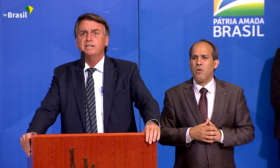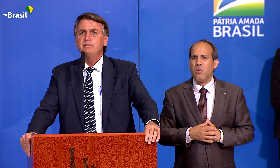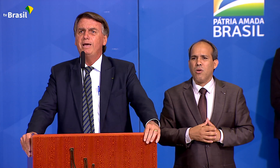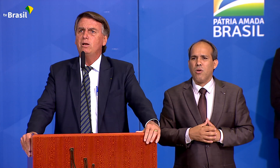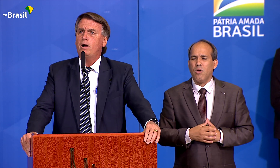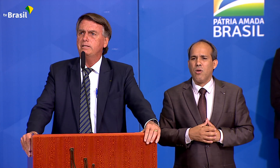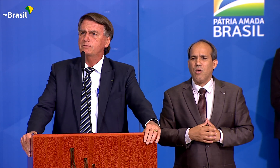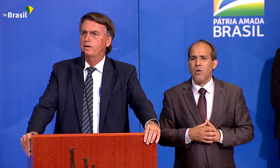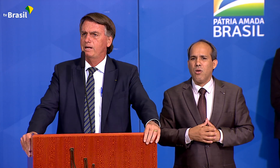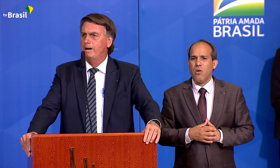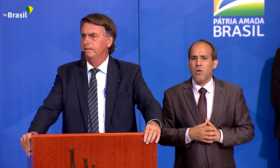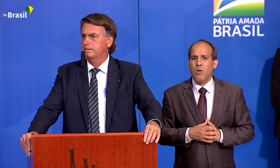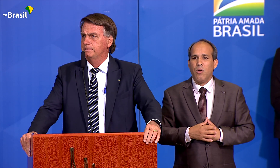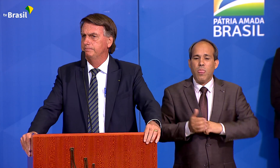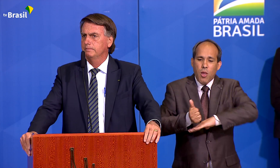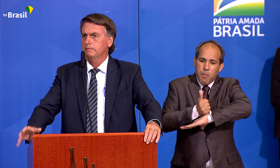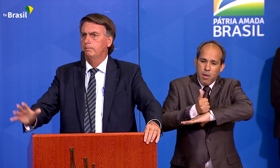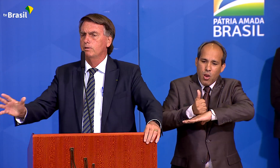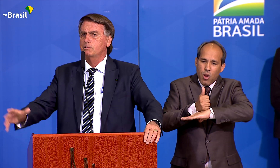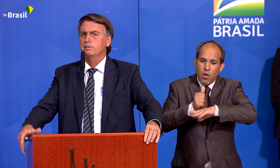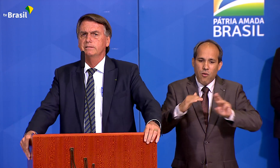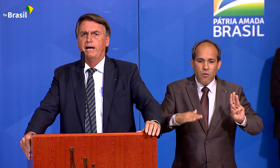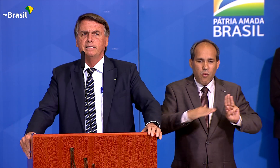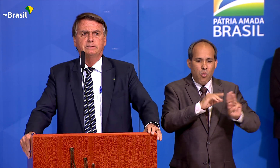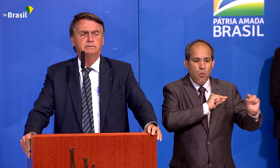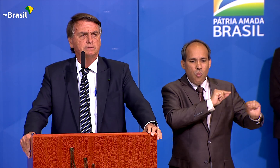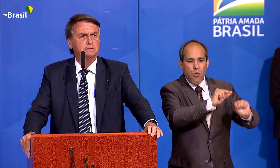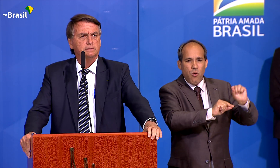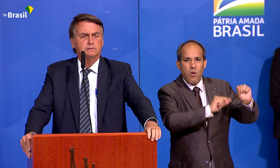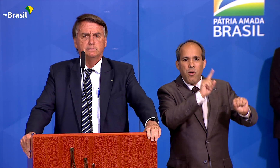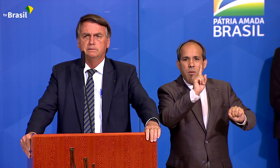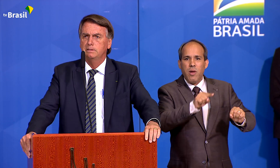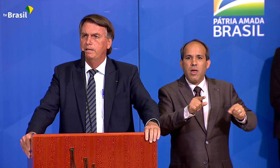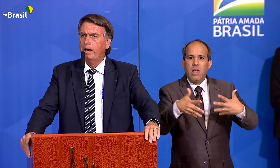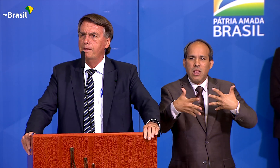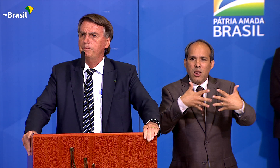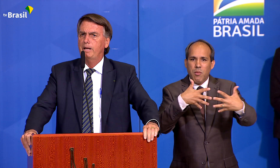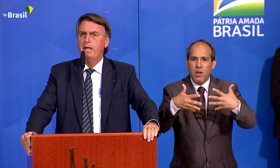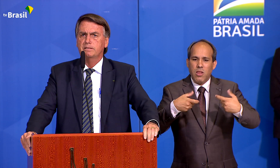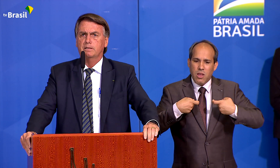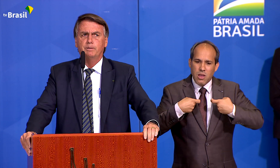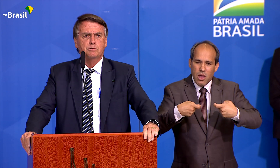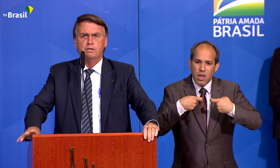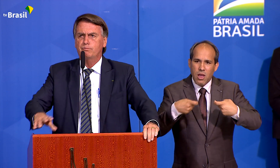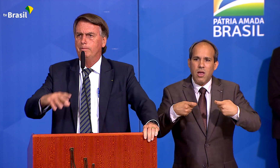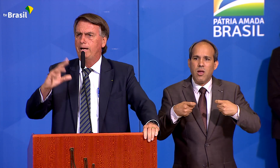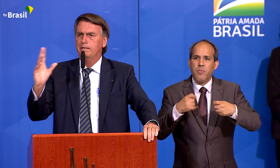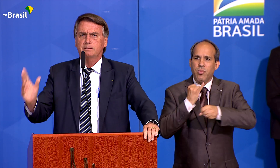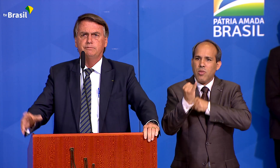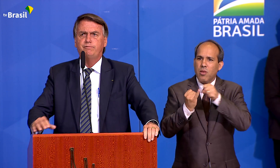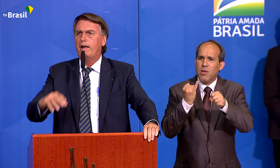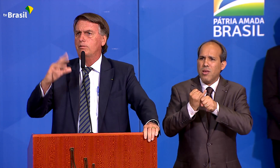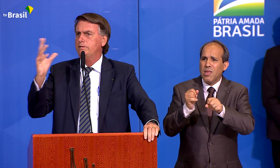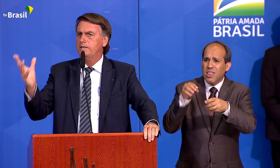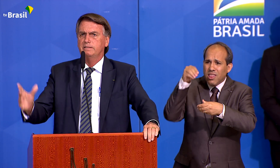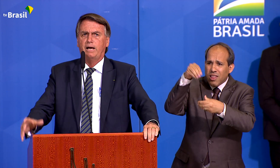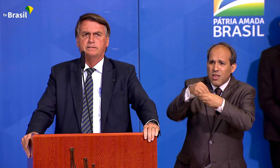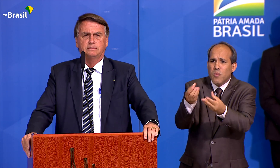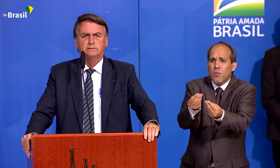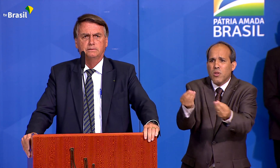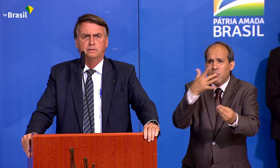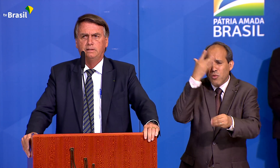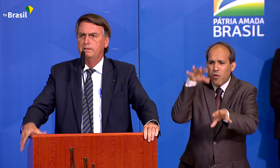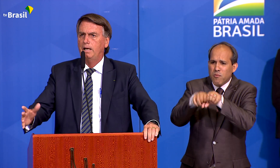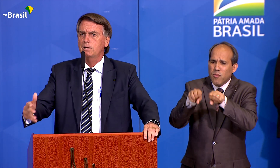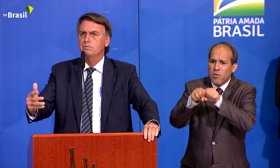e o que é de melhor das coisas uma unidade de guerra cibernética pessoas formadas em várias